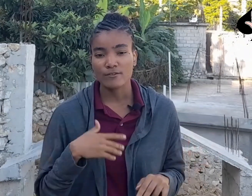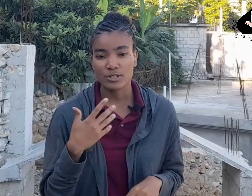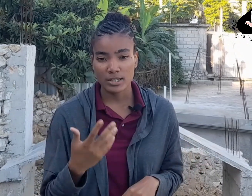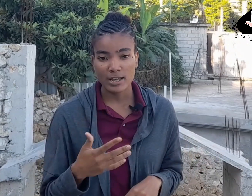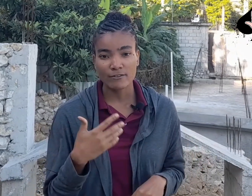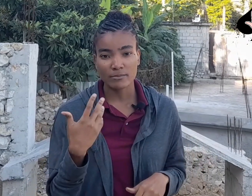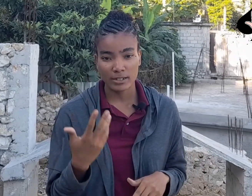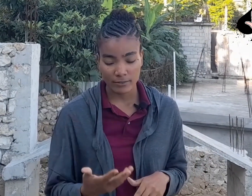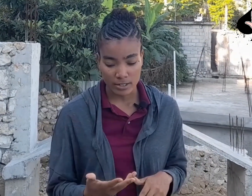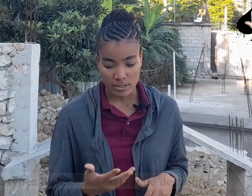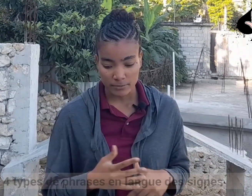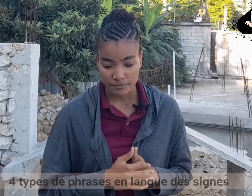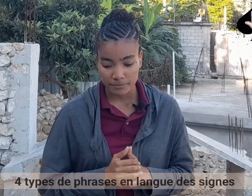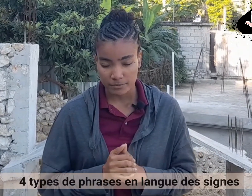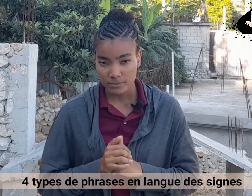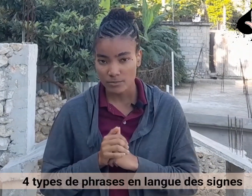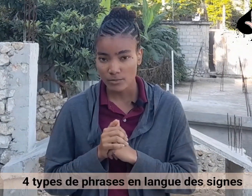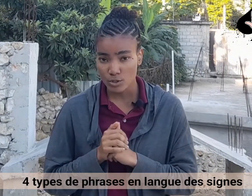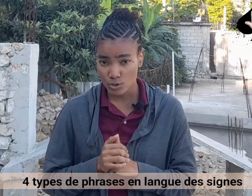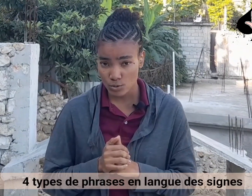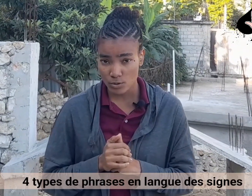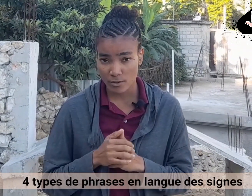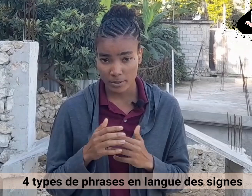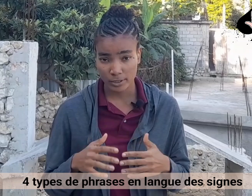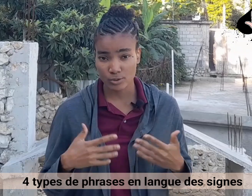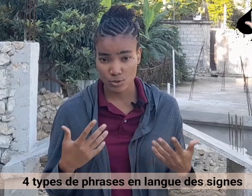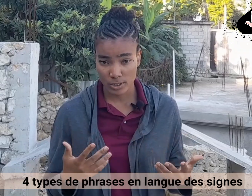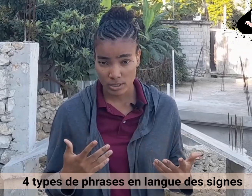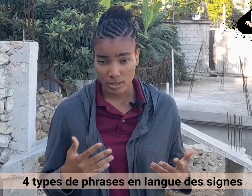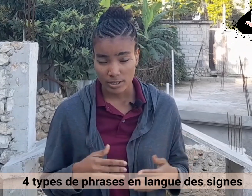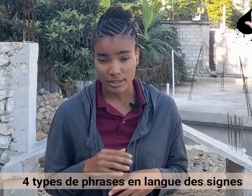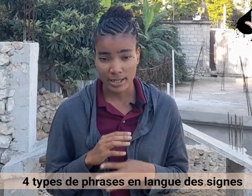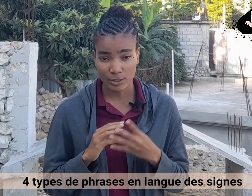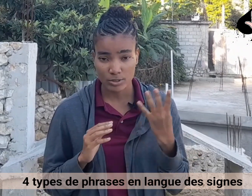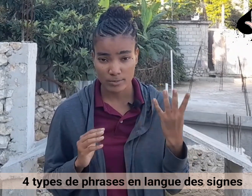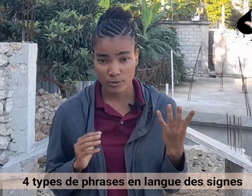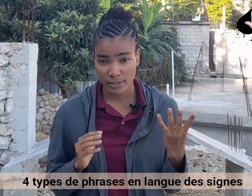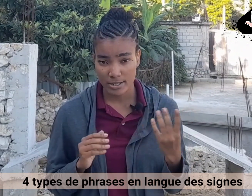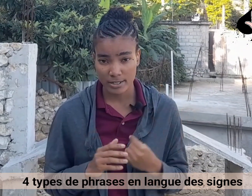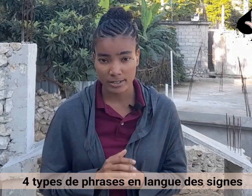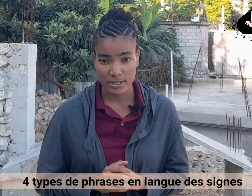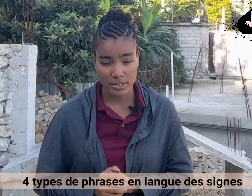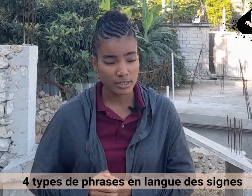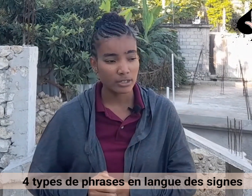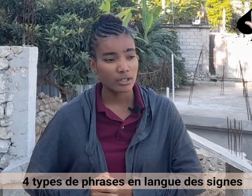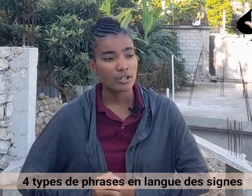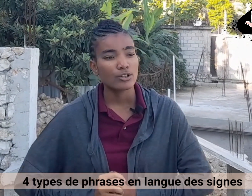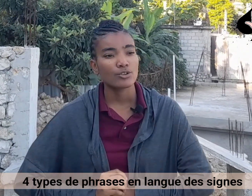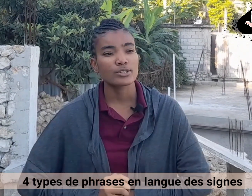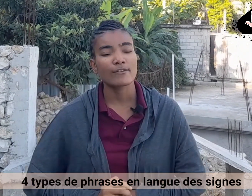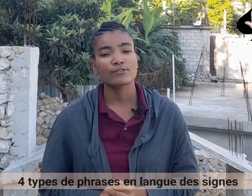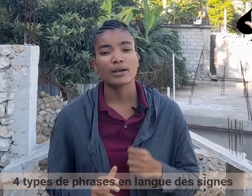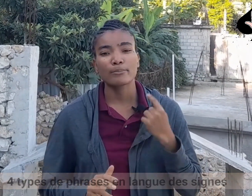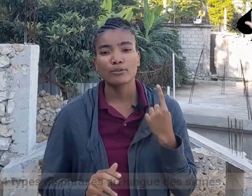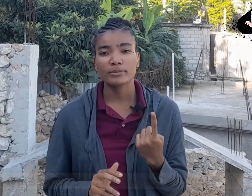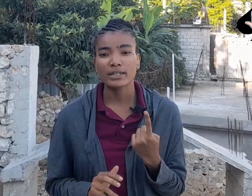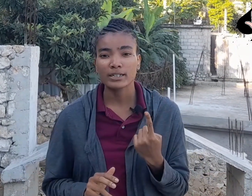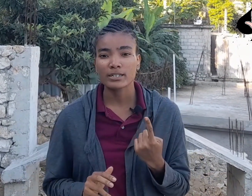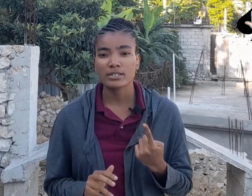vous aider à former les phrases. Du coup, on va parler tout de suite des 4 types de phrases en langue des signes. Nous avons la première type